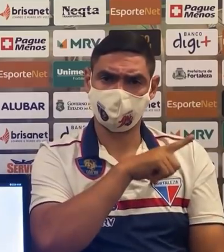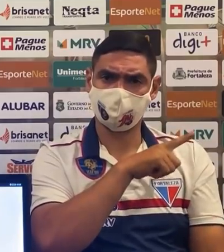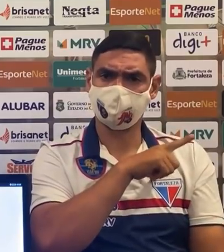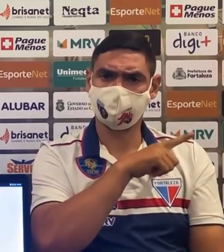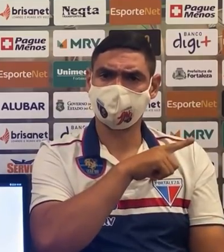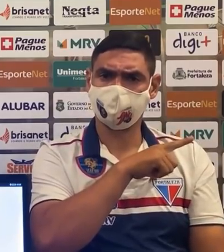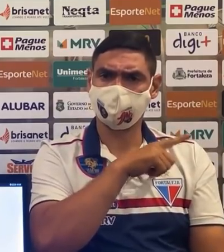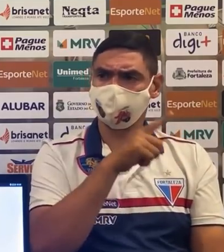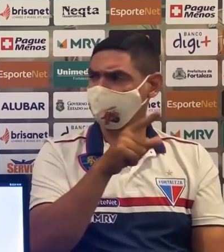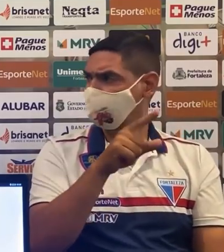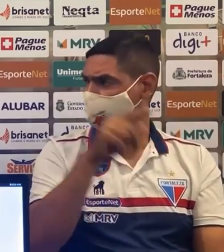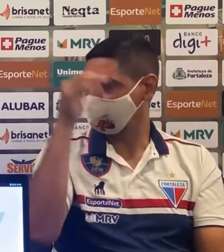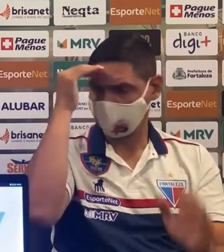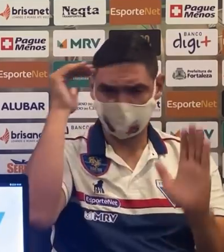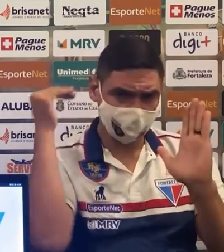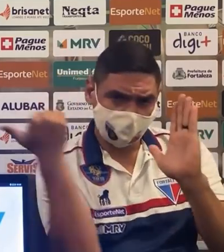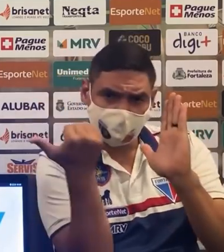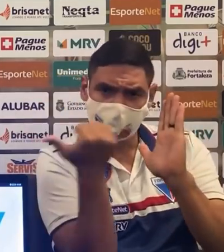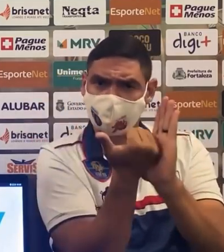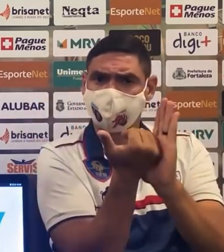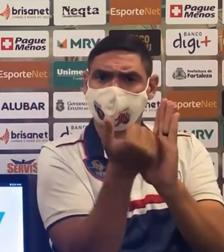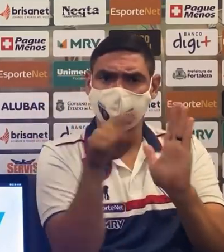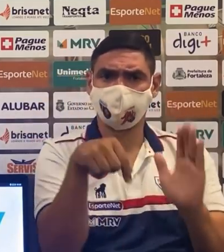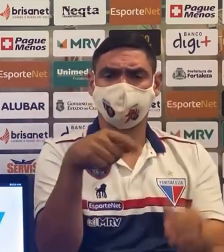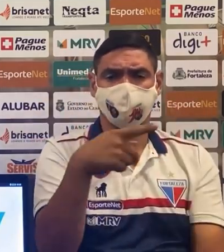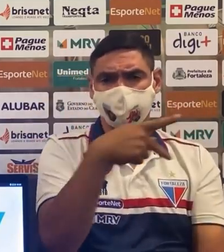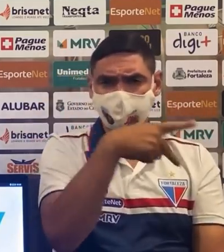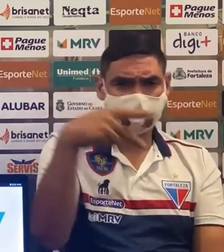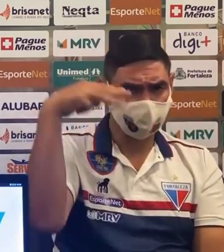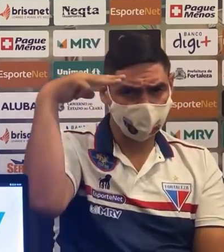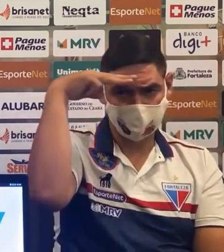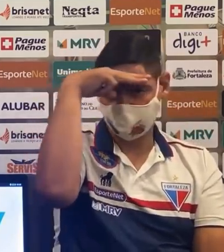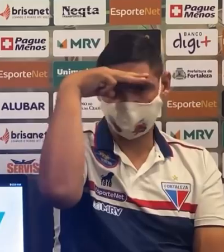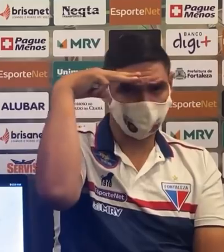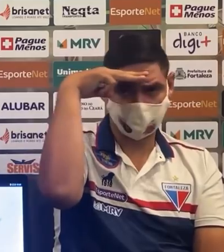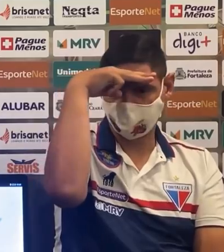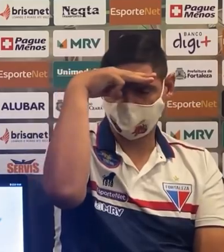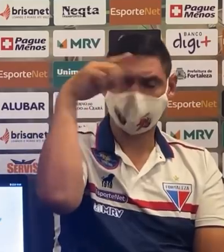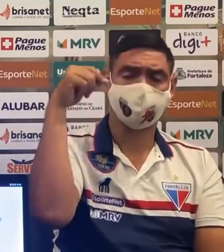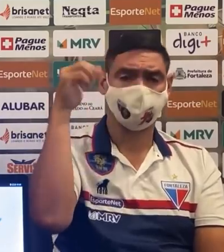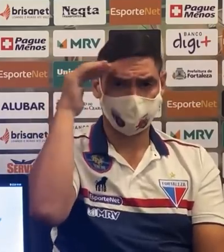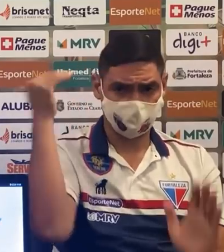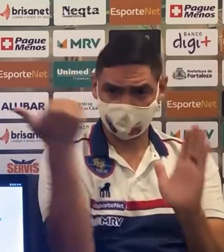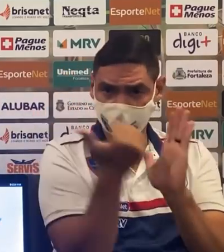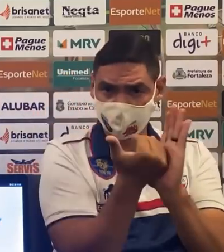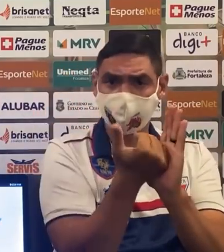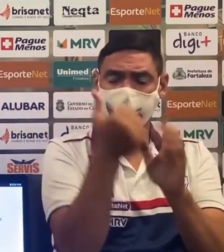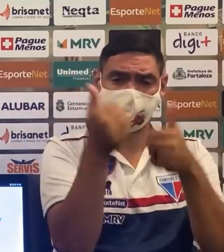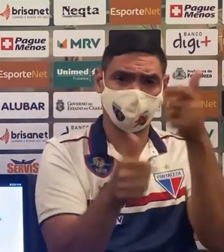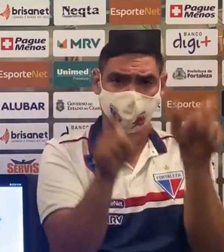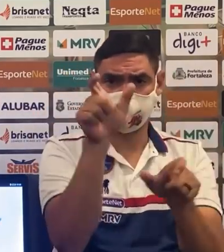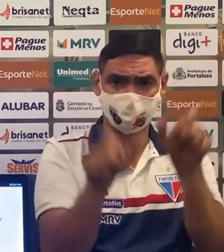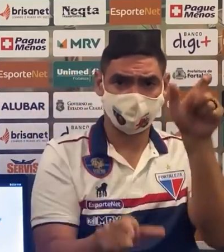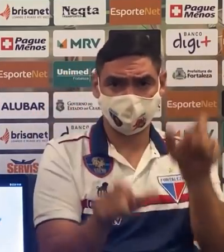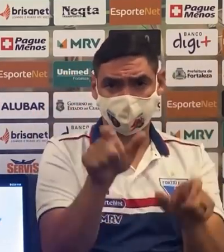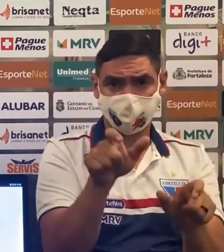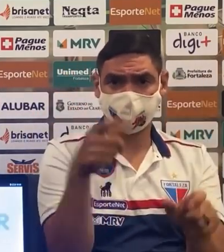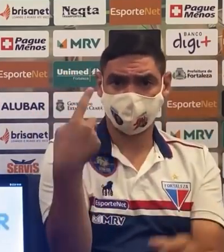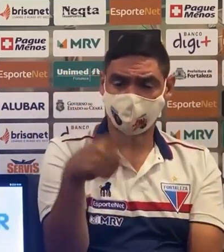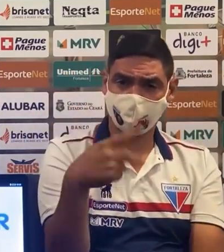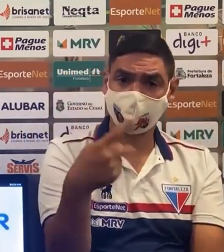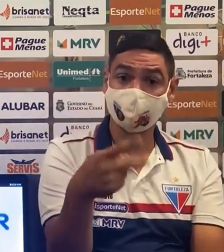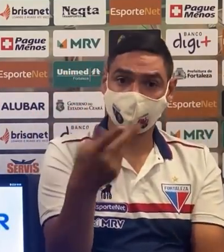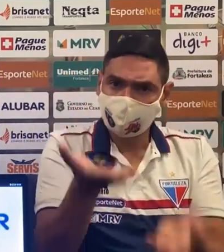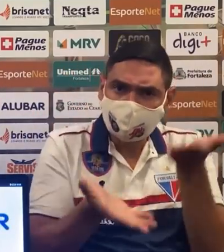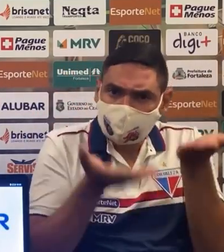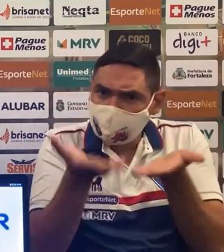muito bem, assim, o presidente e a diretoria cumprem com todos os seus compromissos, os jogadores são muito bem